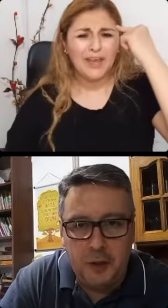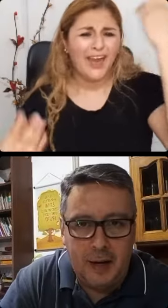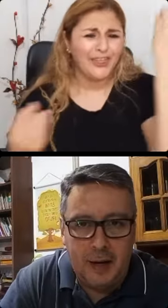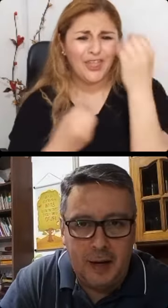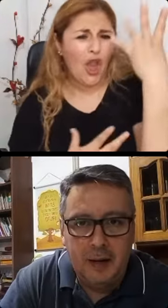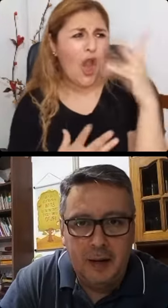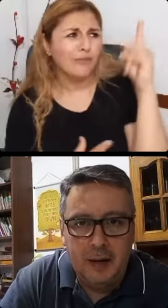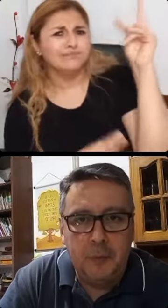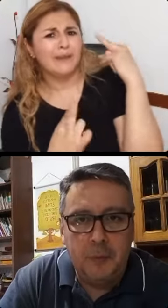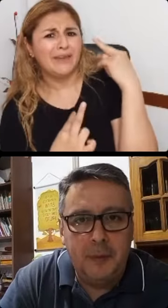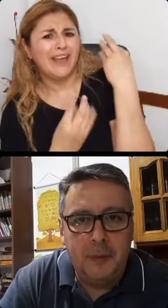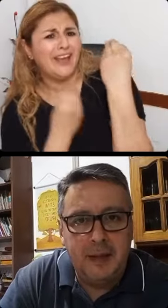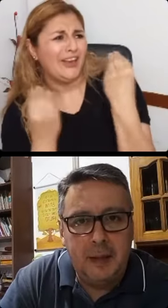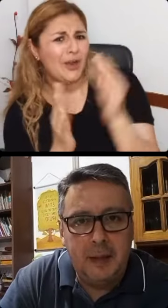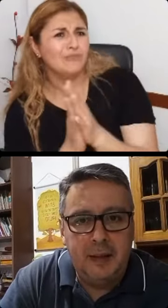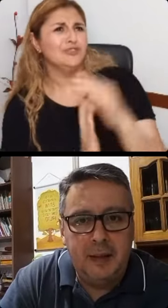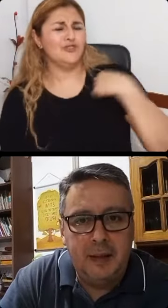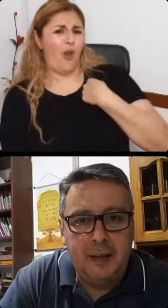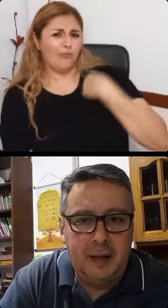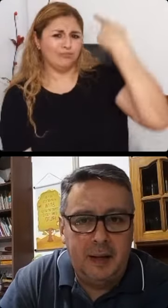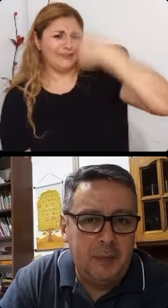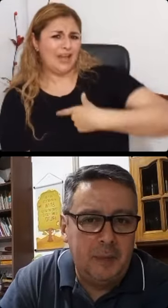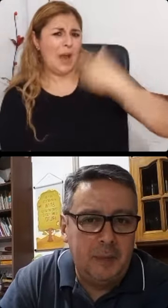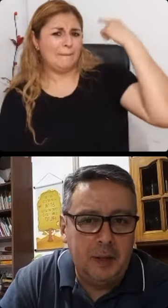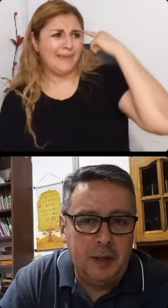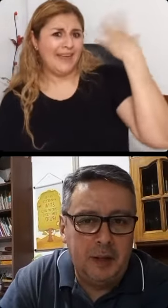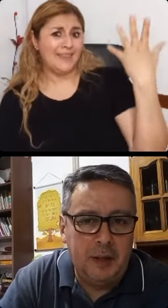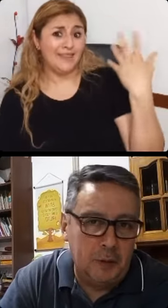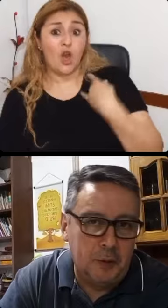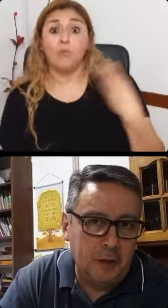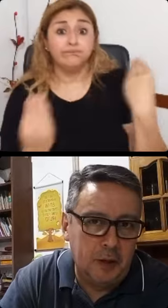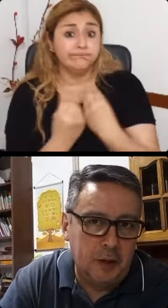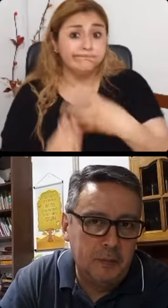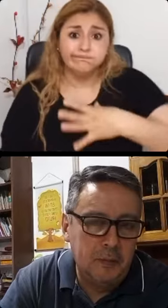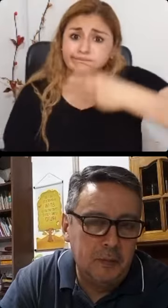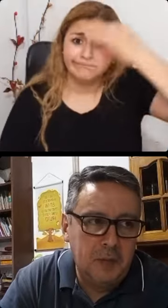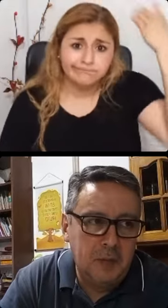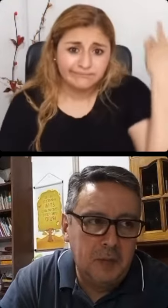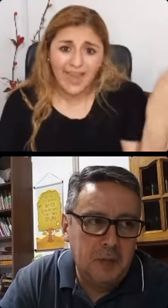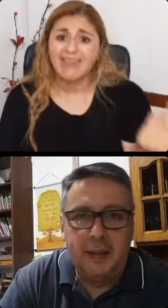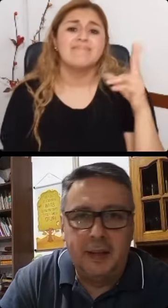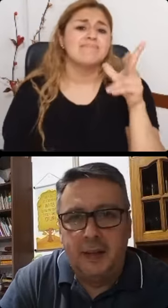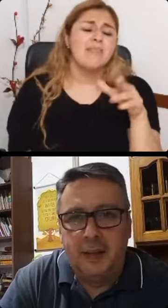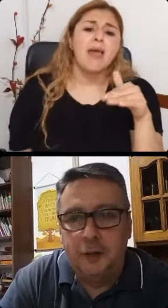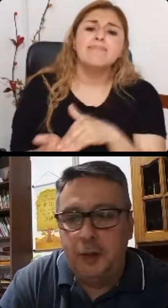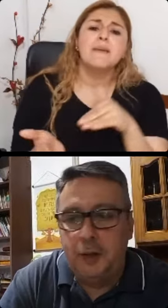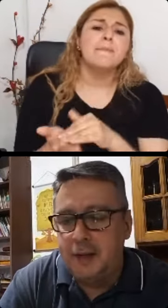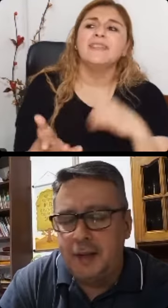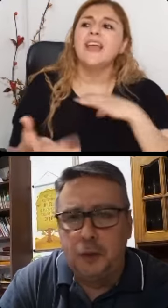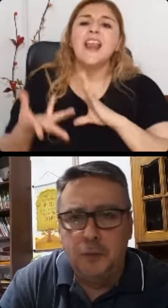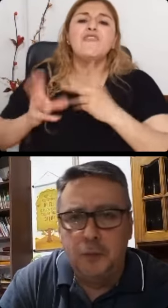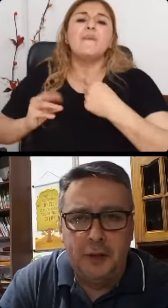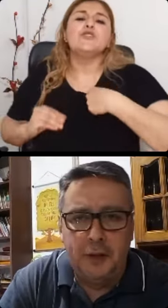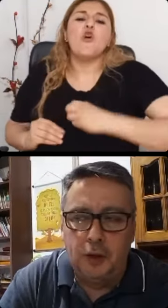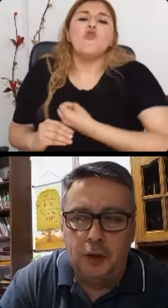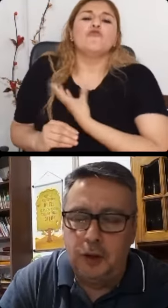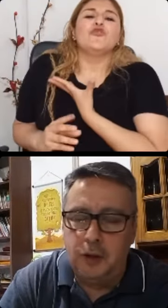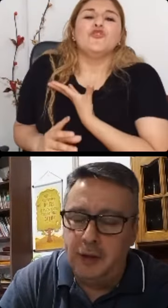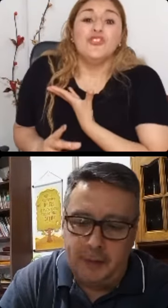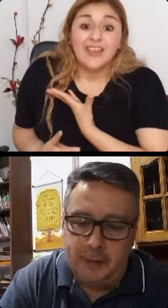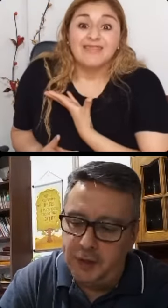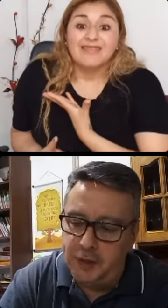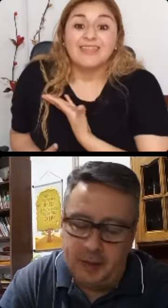como Dios me mira y muchas veces depende de mi estado de ánimo ¿no? porque de repente estoy atravesando un momento